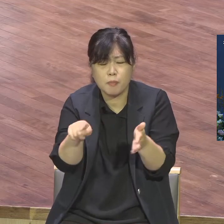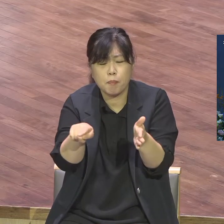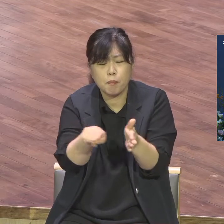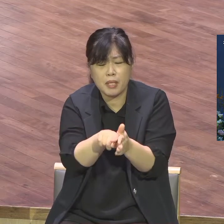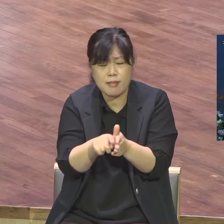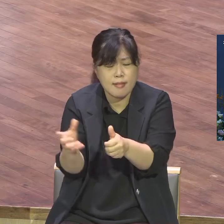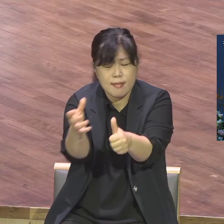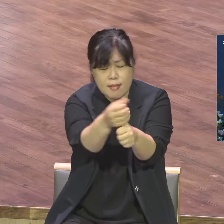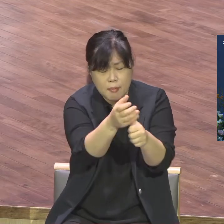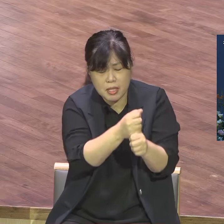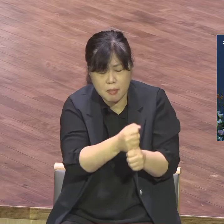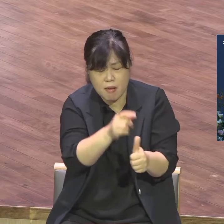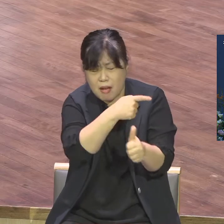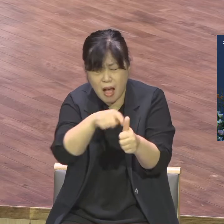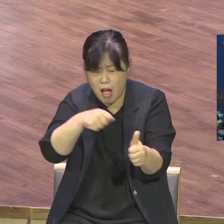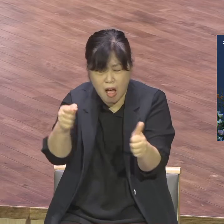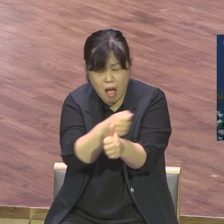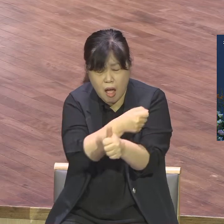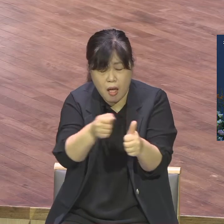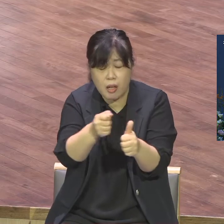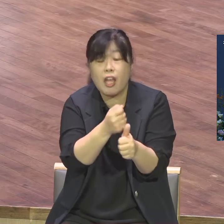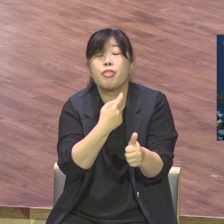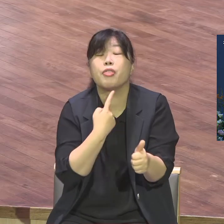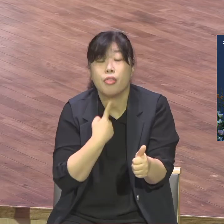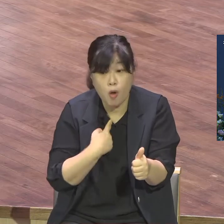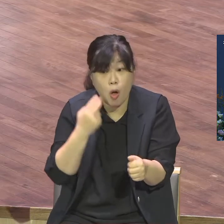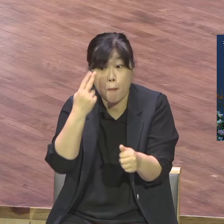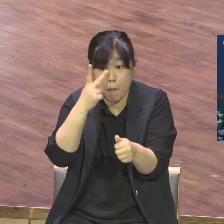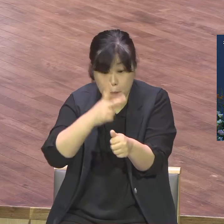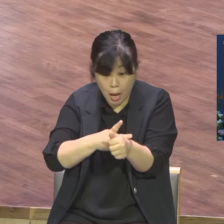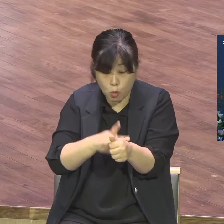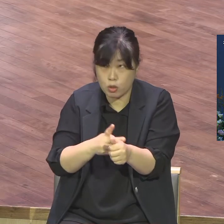만나자마자 바로 그냥 전도자